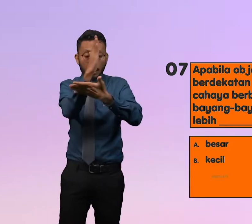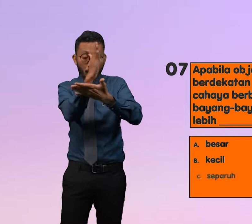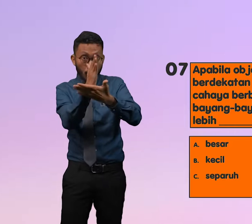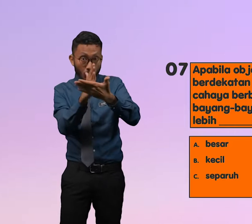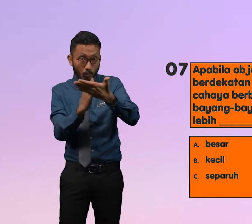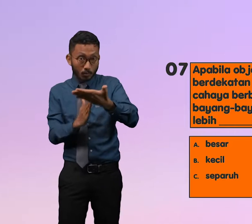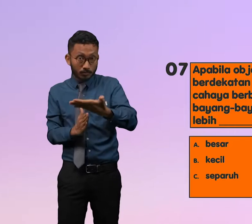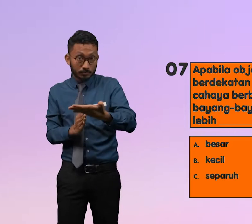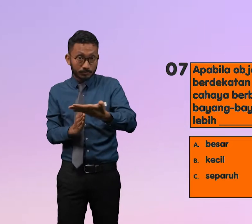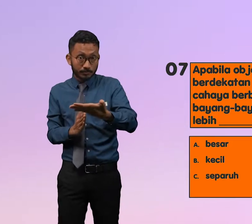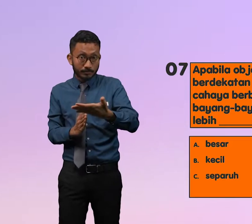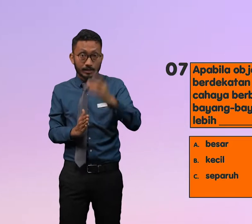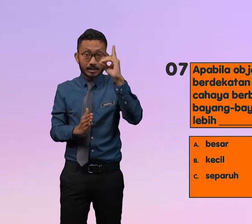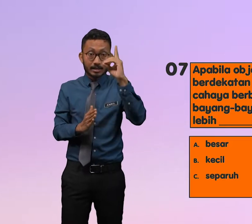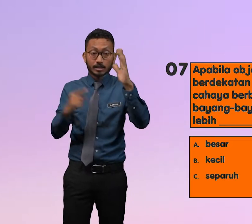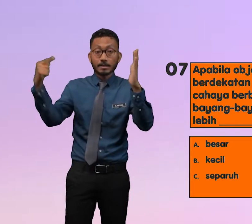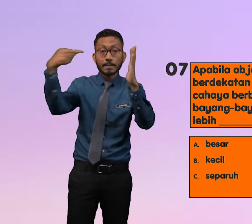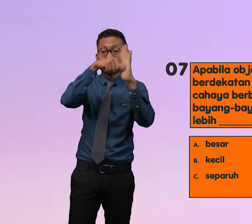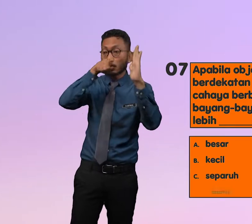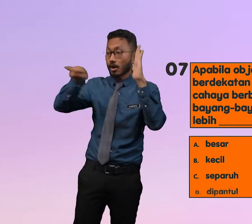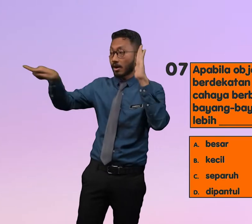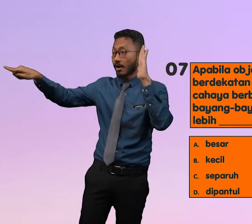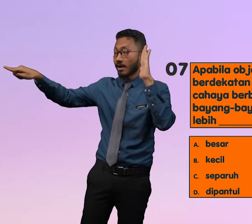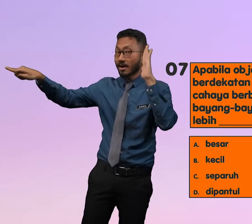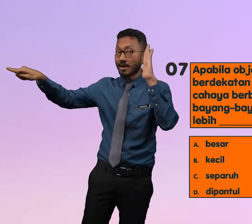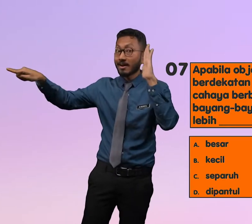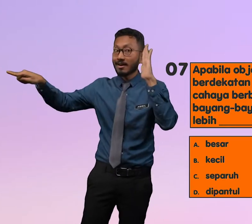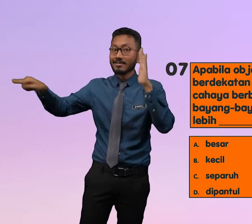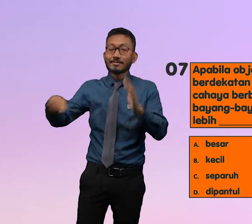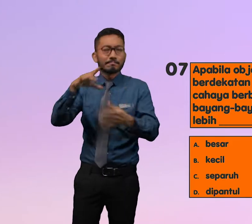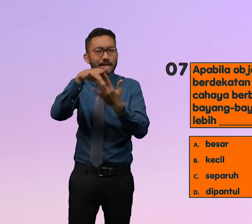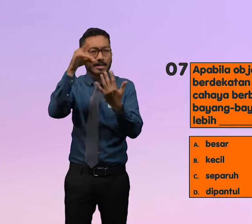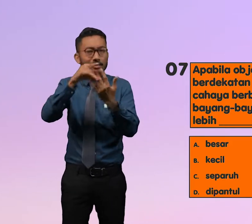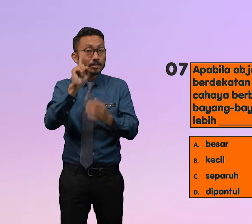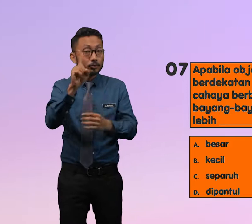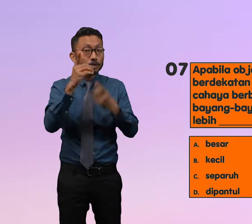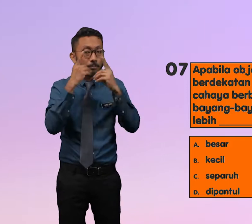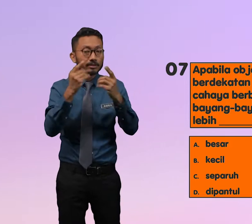kepaluh ni dipatung pilih satu cepat kalah.